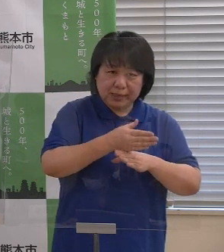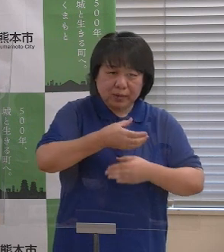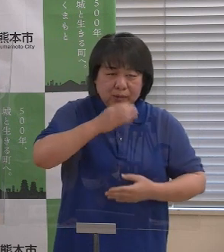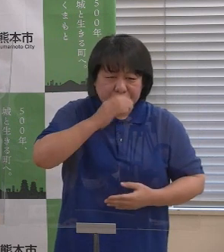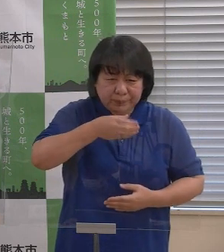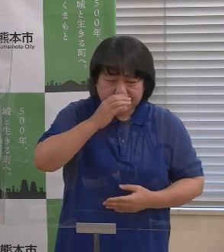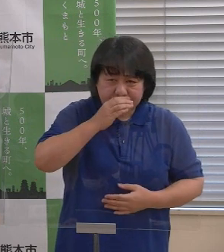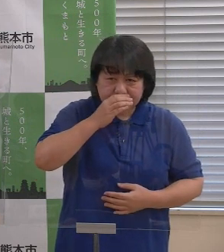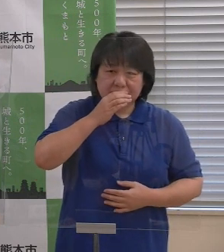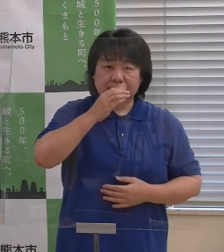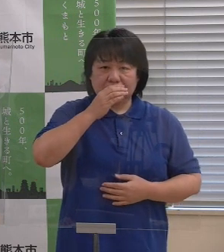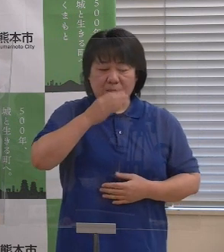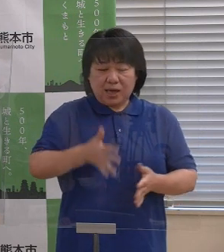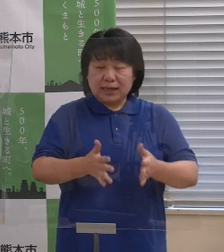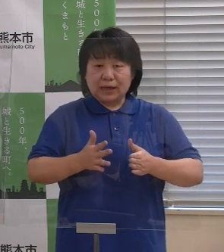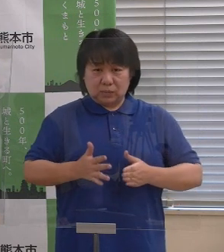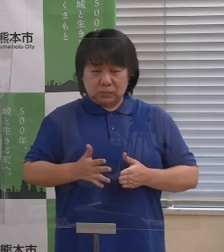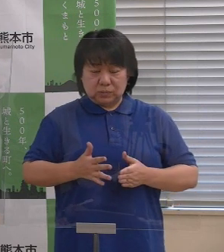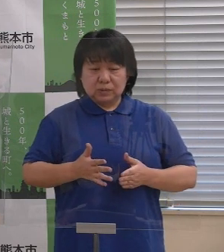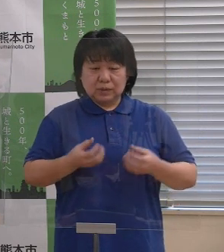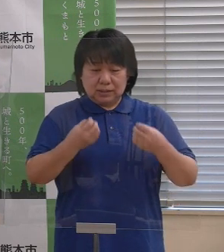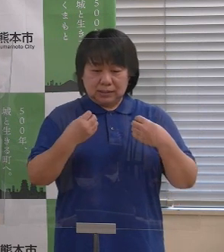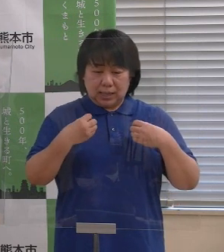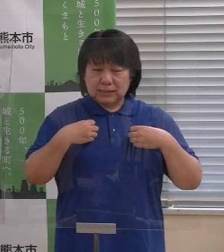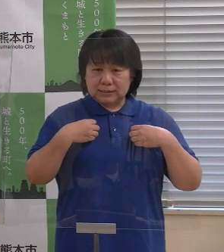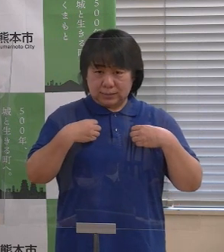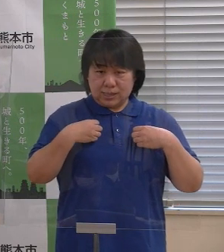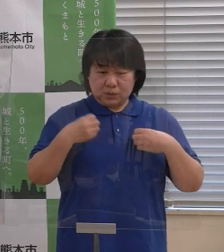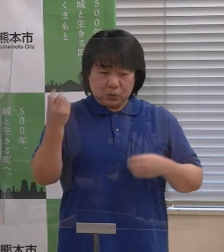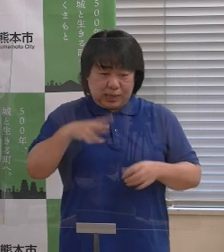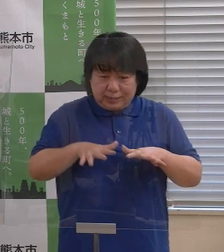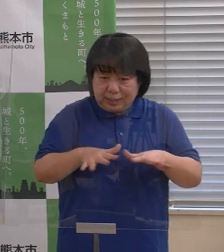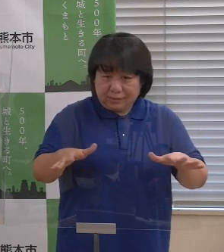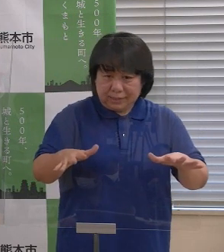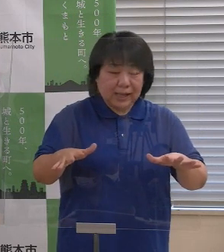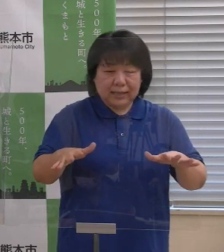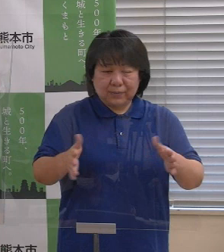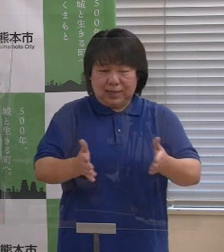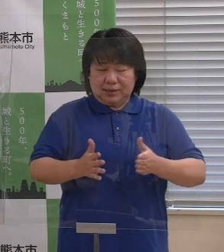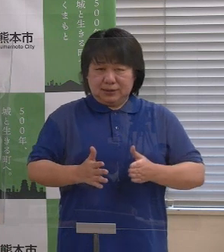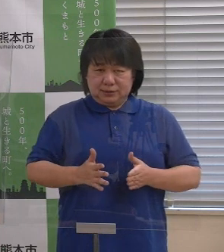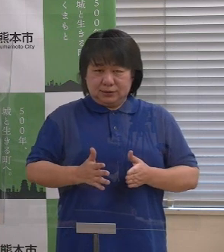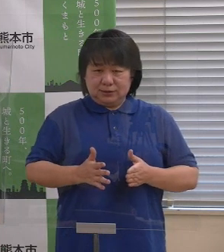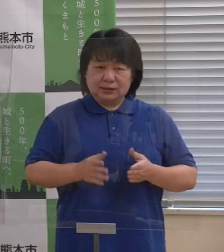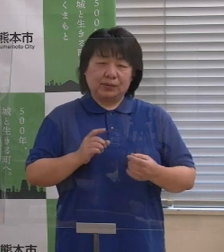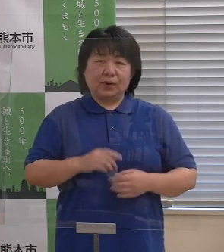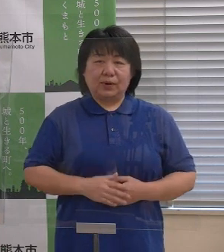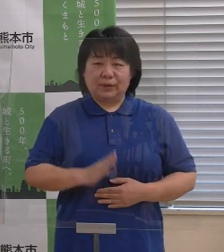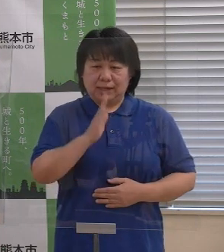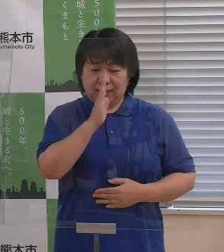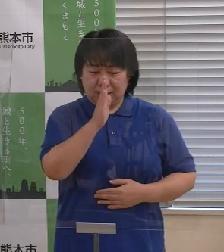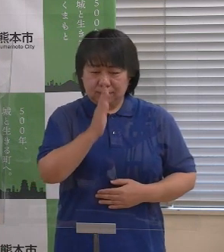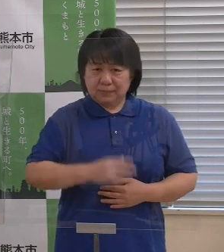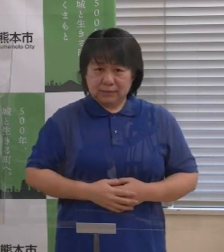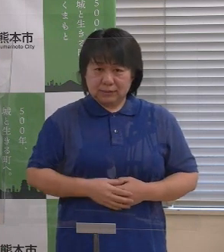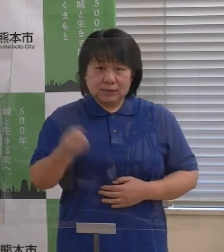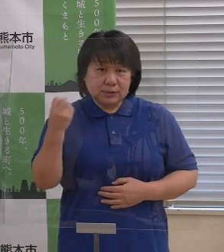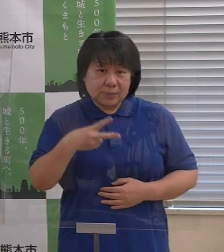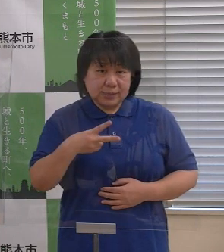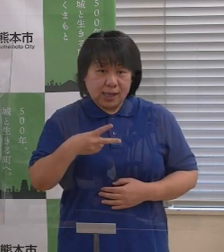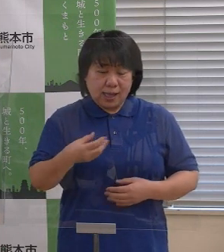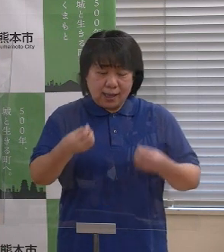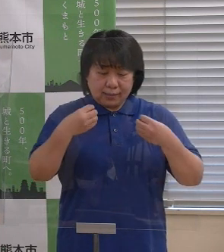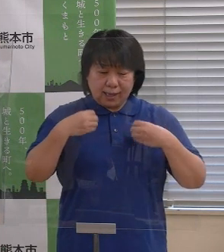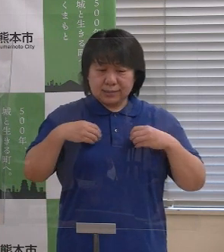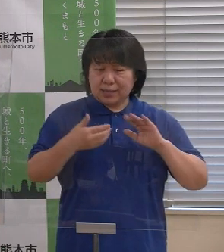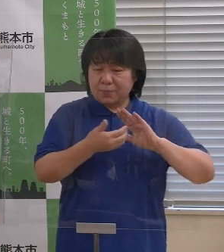避けるなど、感染の再拡大につながる行動を控えていただきますようお願いを申し上げます。また感